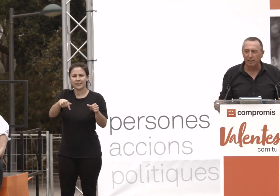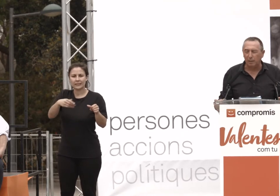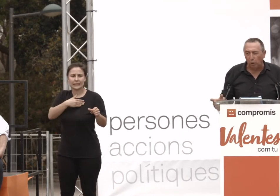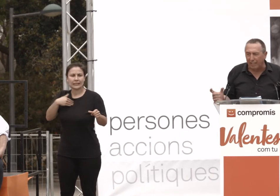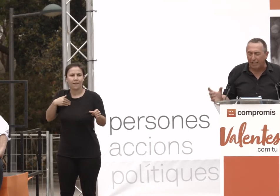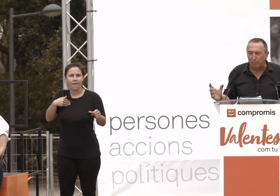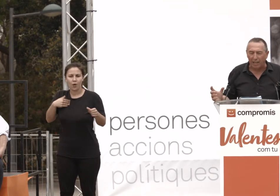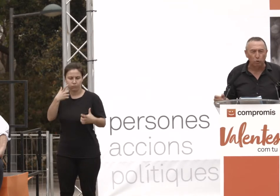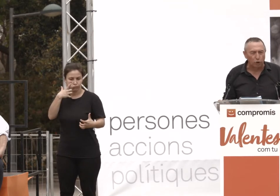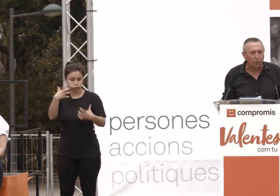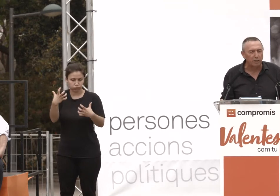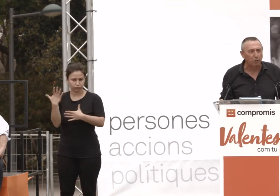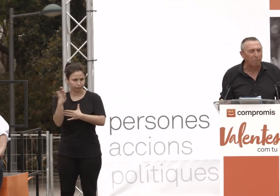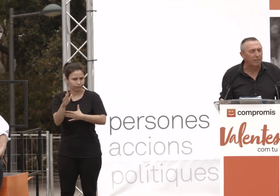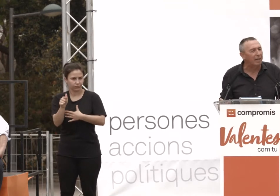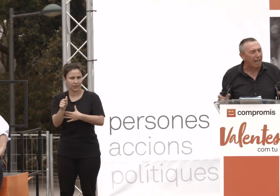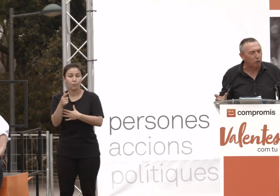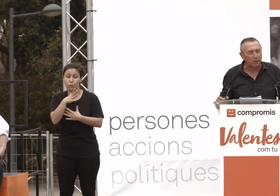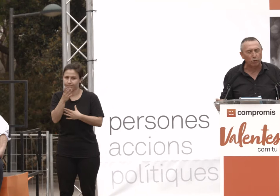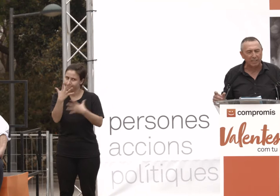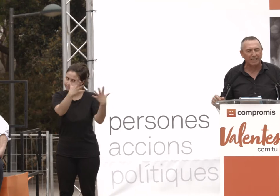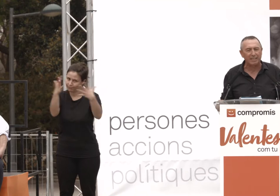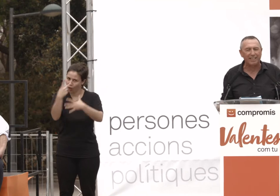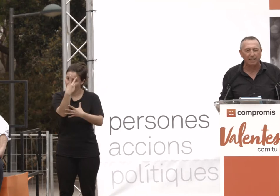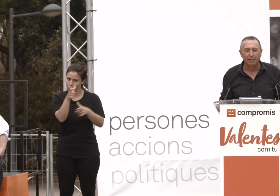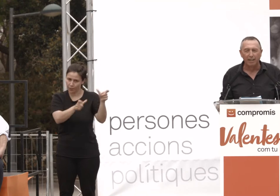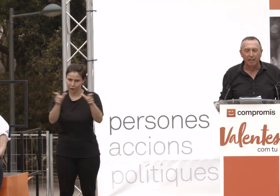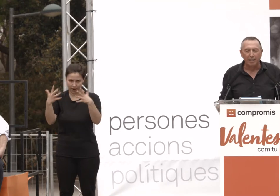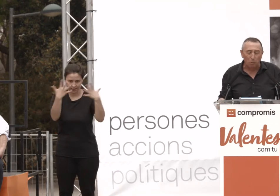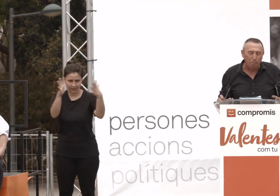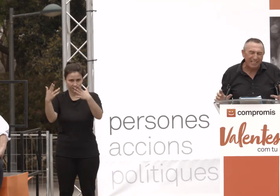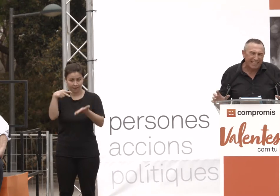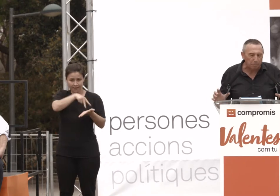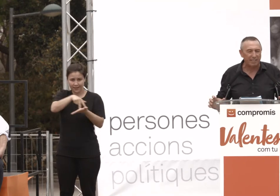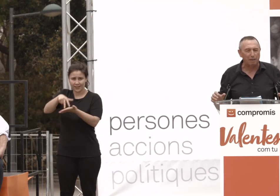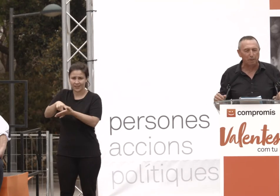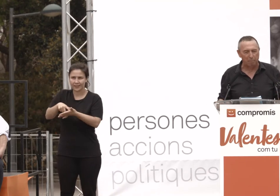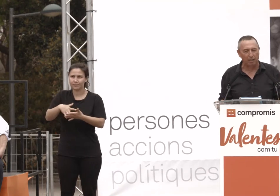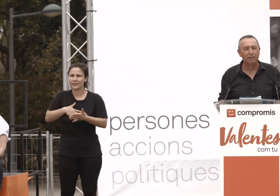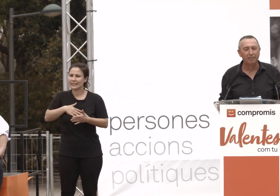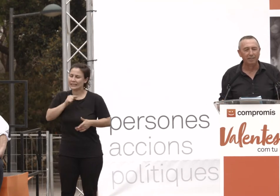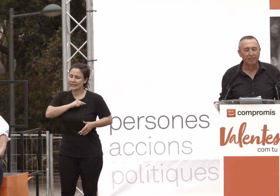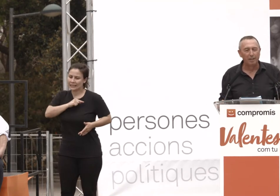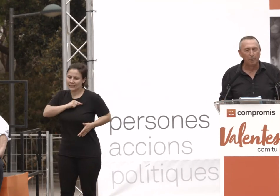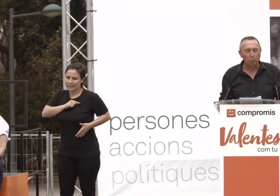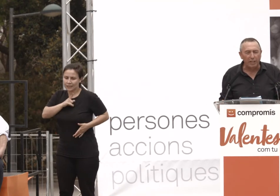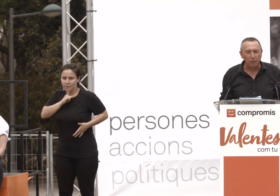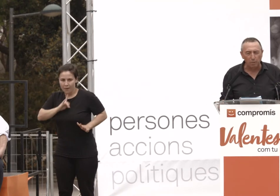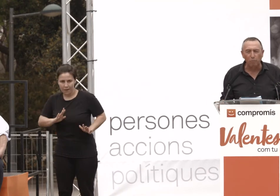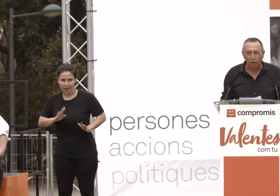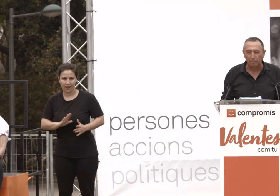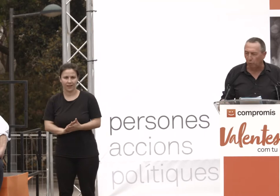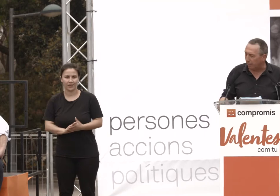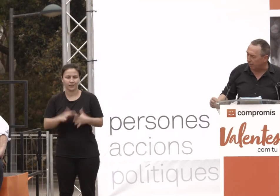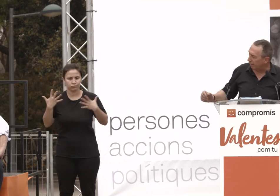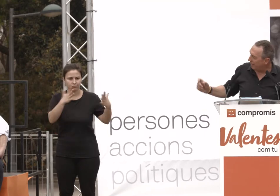destacar, i voldria que li pegareu dos forts aplaudiments, a dues persones que estan a ser dalt, que ho han passat especialment mal. Vull que li donem